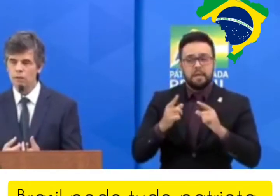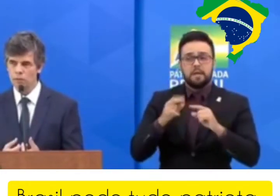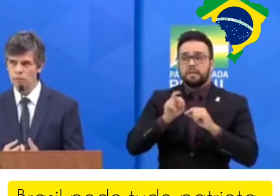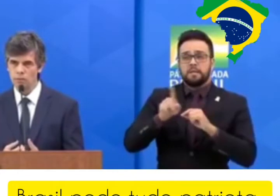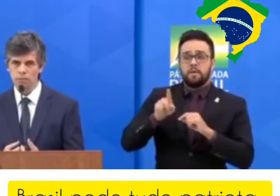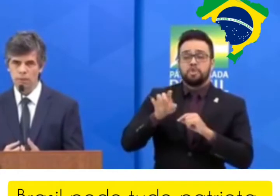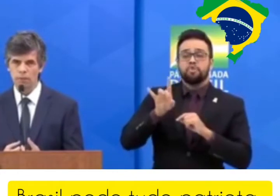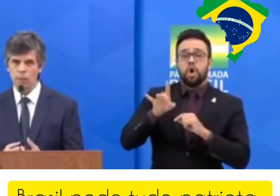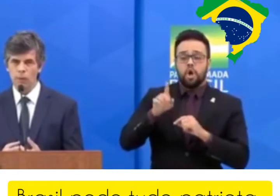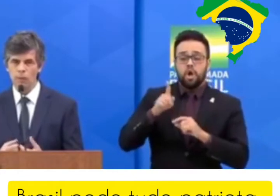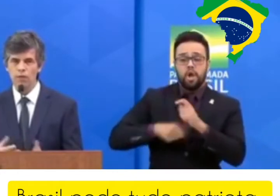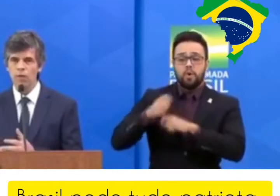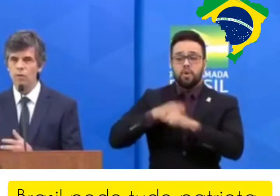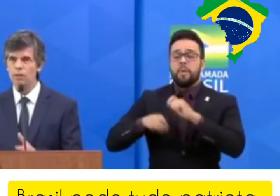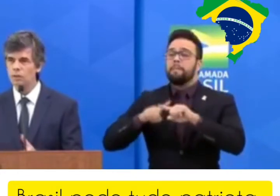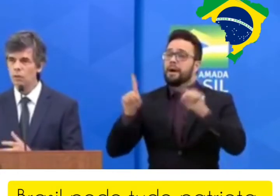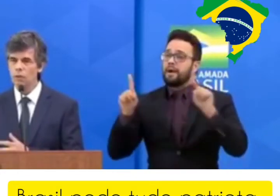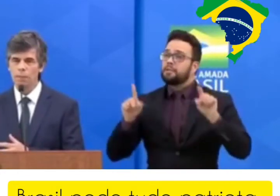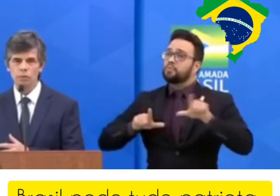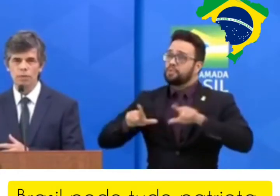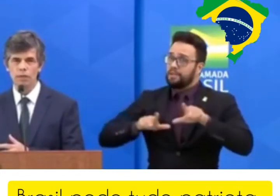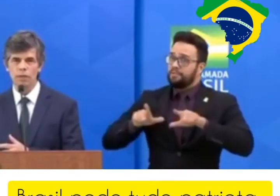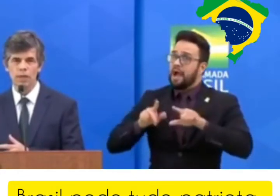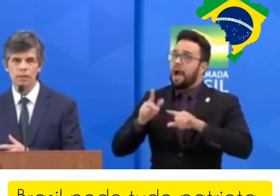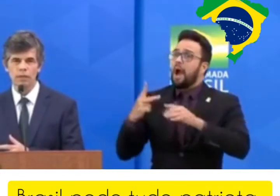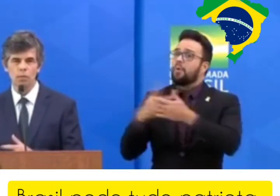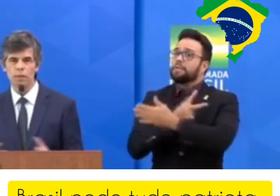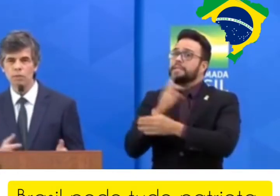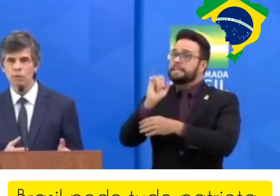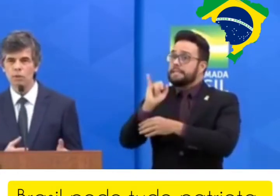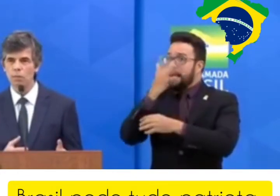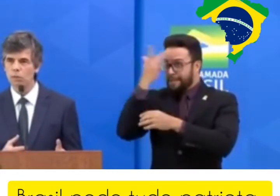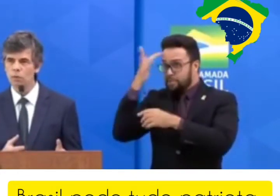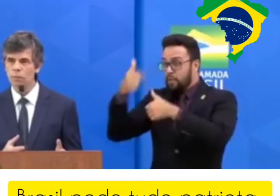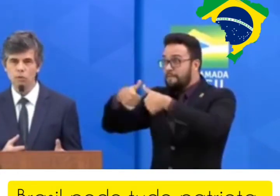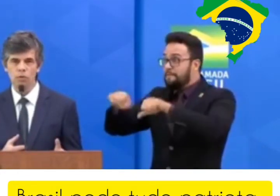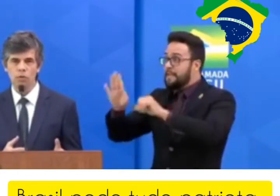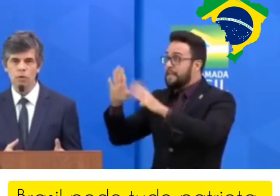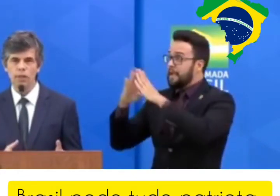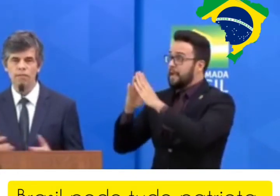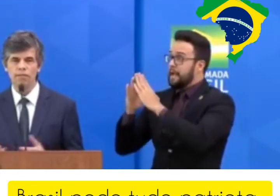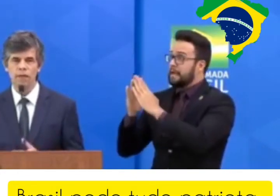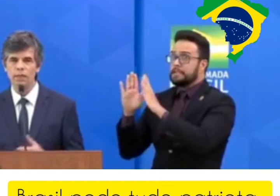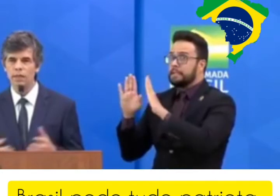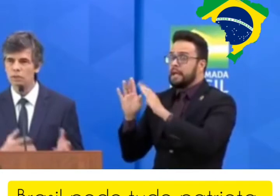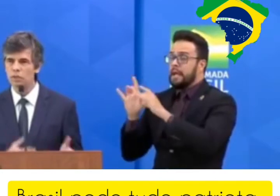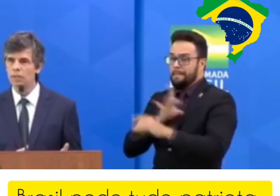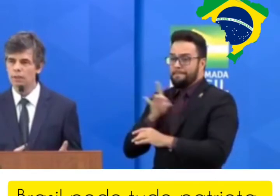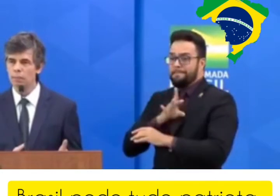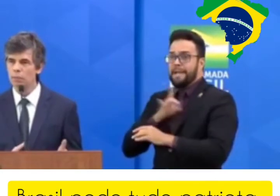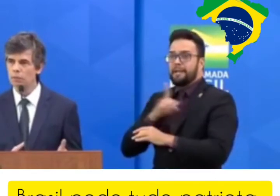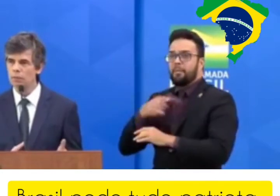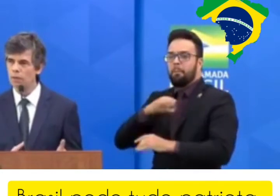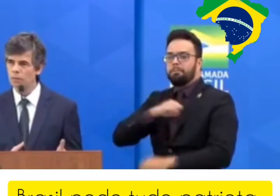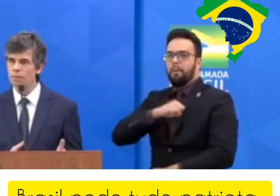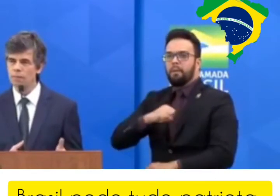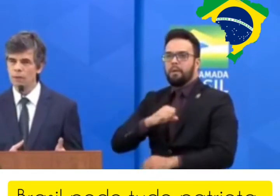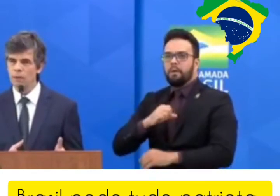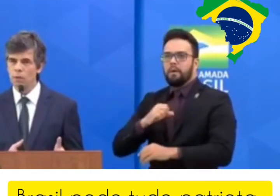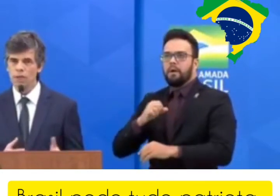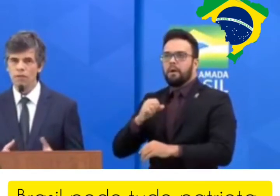dos serviços, né? O que vai acontecer quando a pessoa fica em casa com medo de ir no pronto-socorro e ela infarta e ela não chega a tempo no